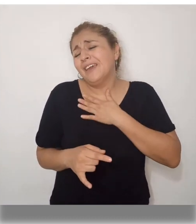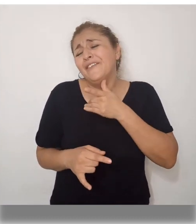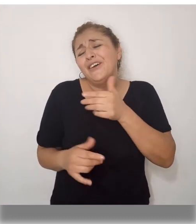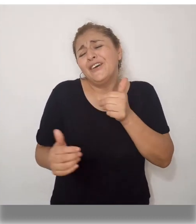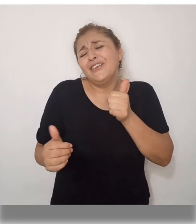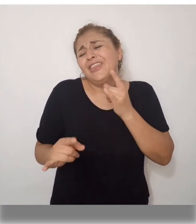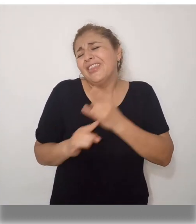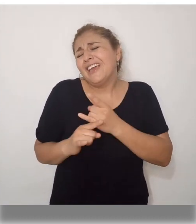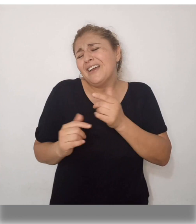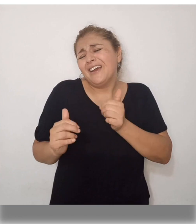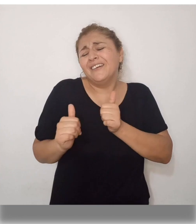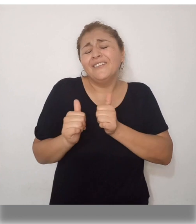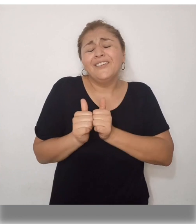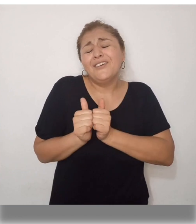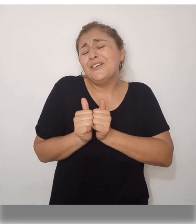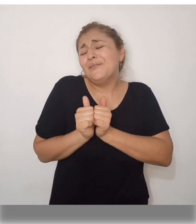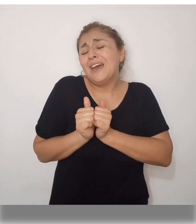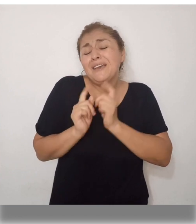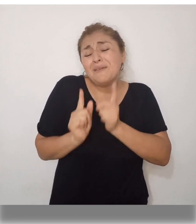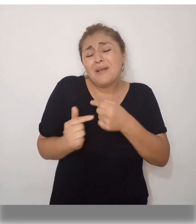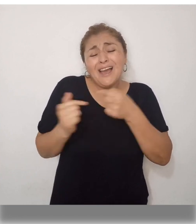mis cosas son tuyas